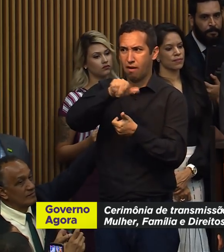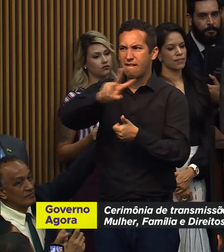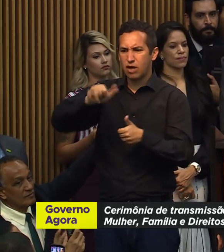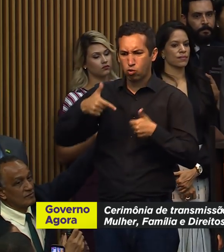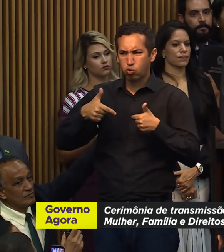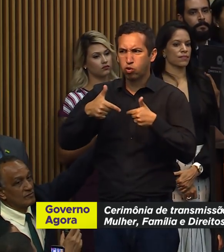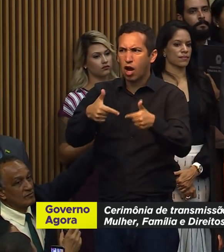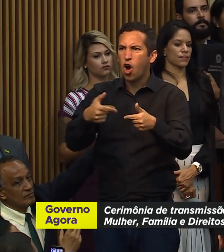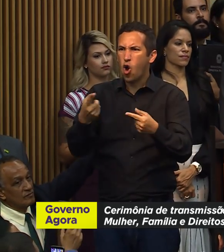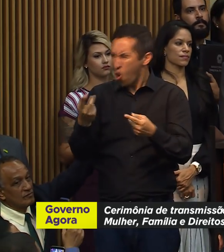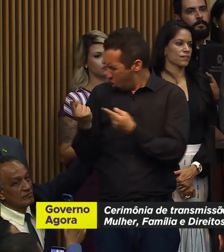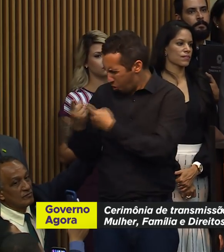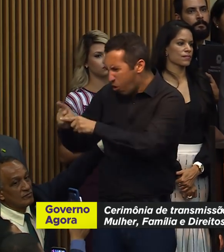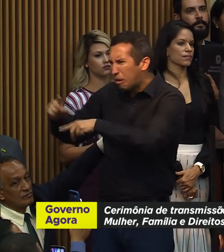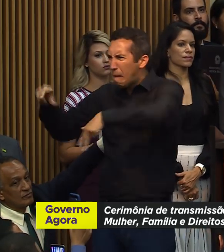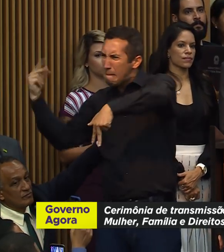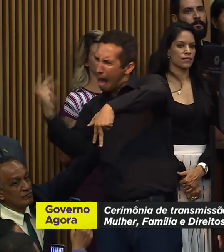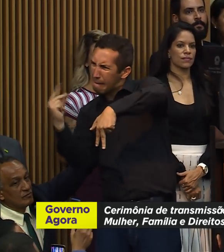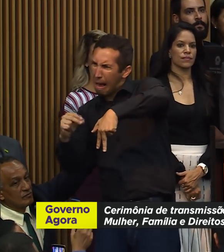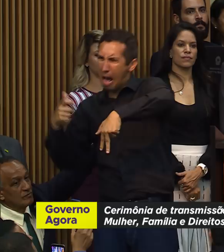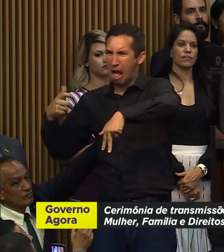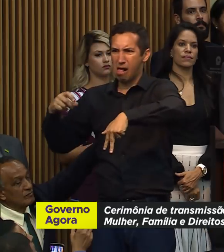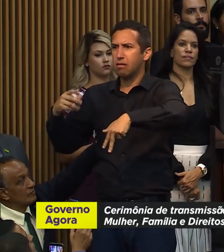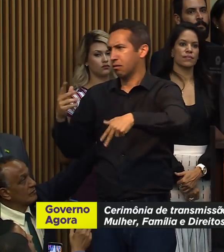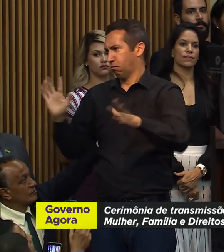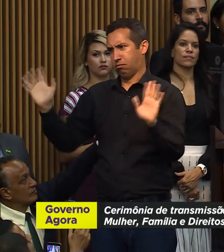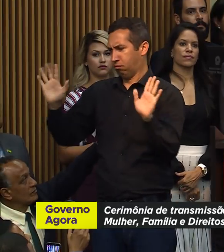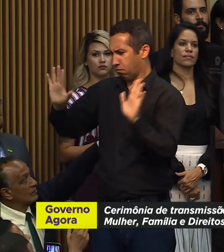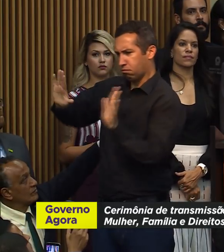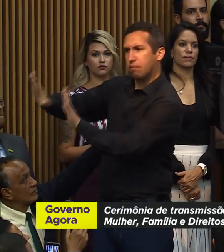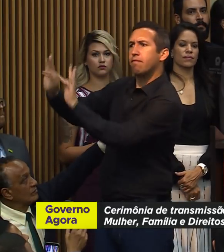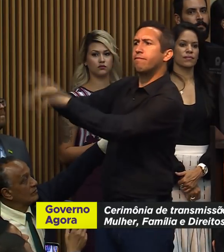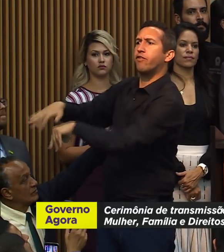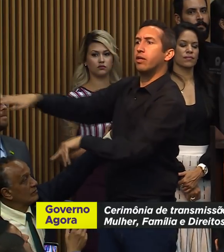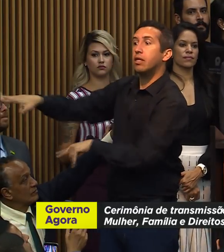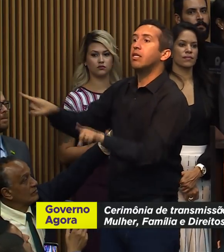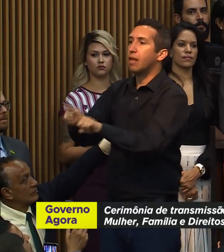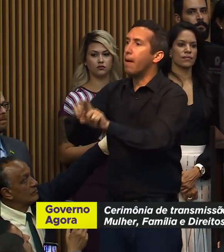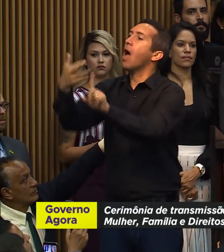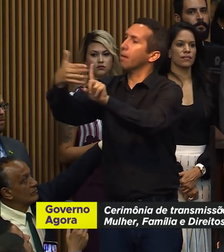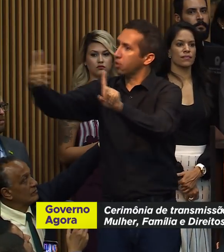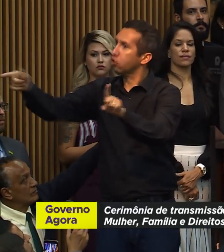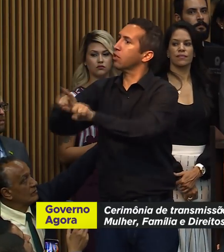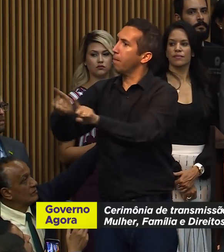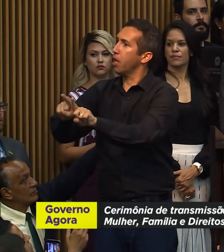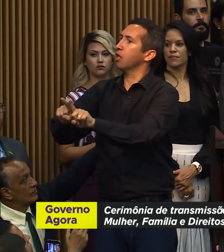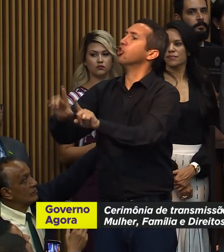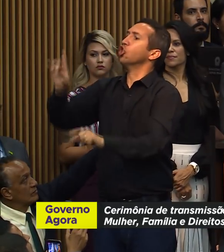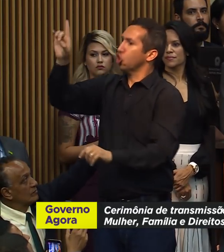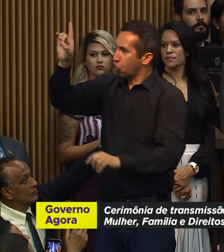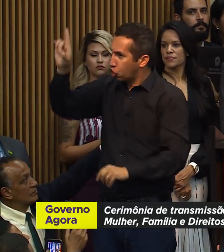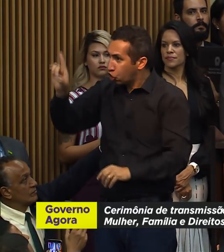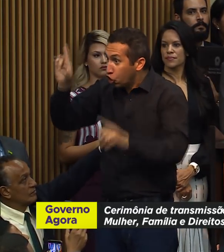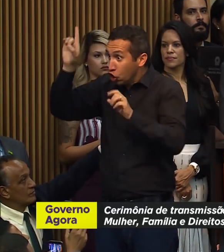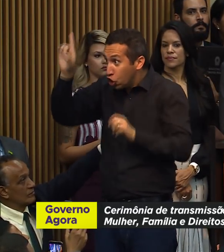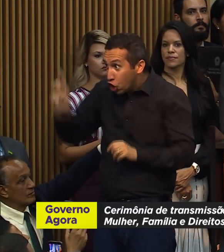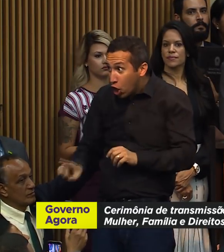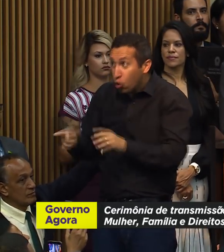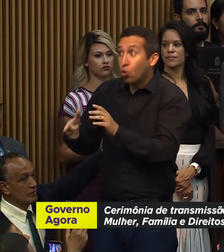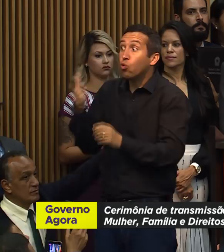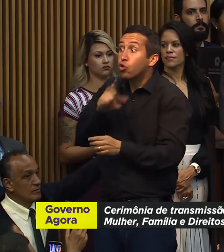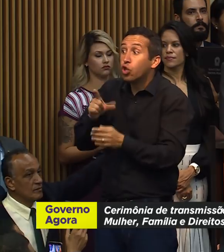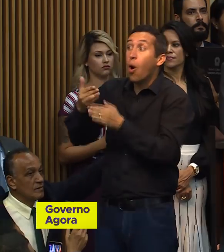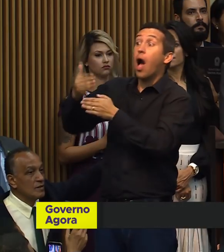contra a tortura. Teremos um diálogo aberto com a comunidade LGBTI. Nenhum direito conquistado pela